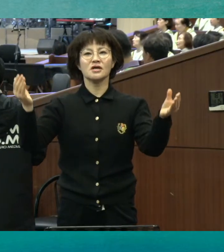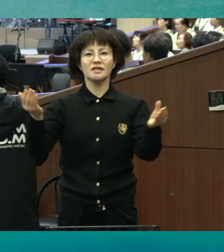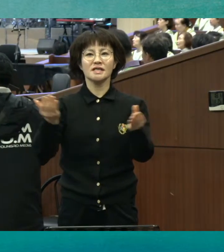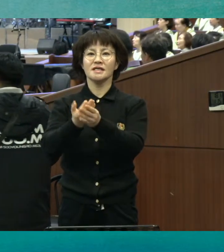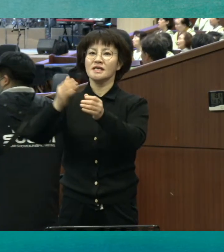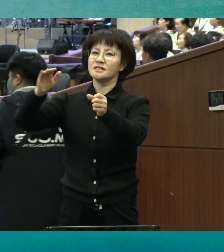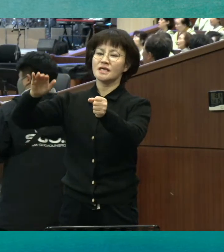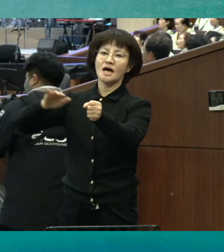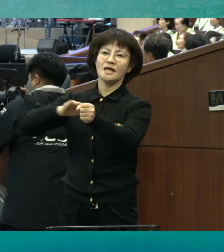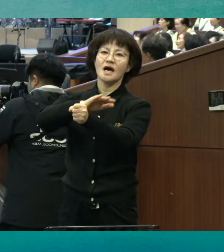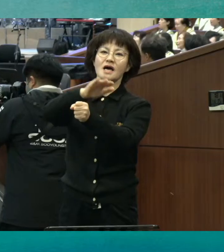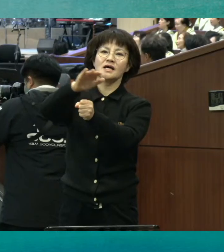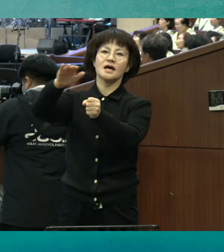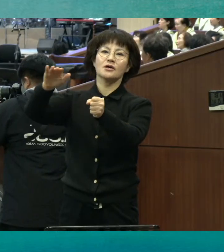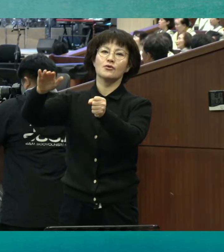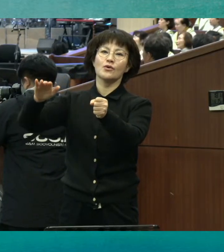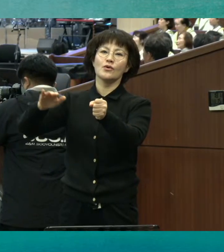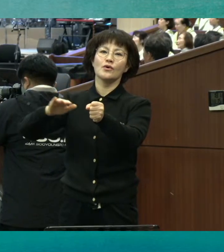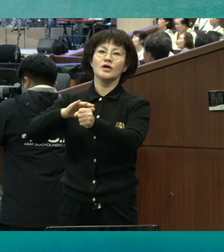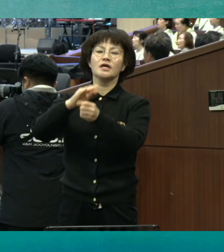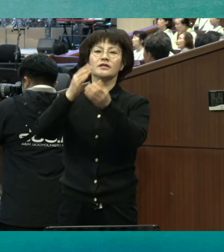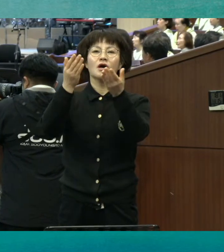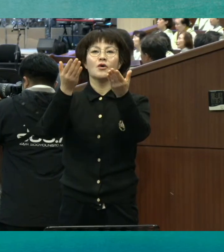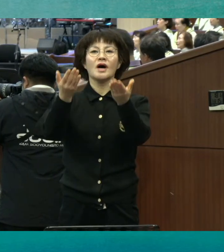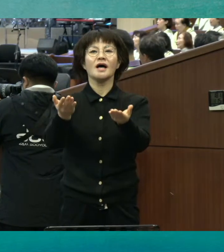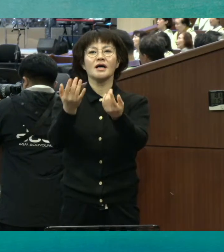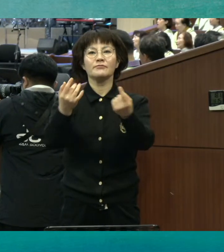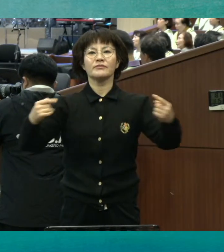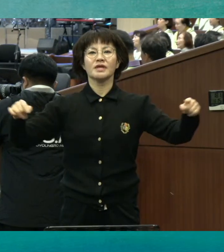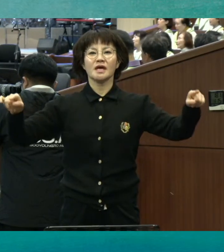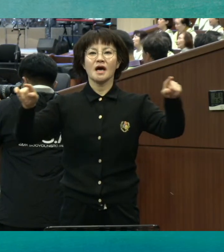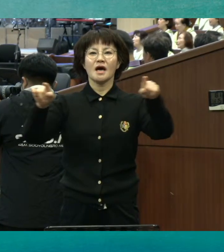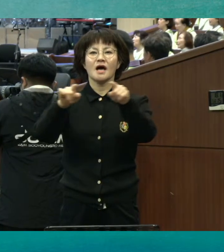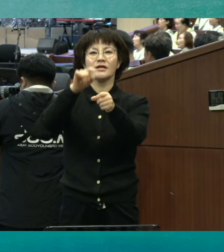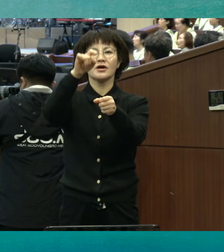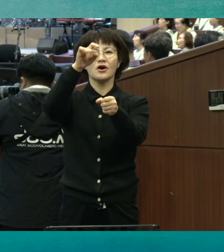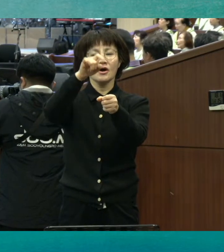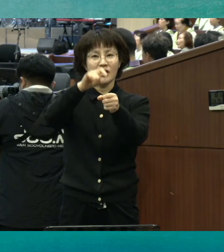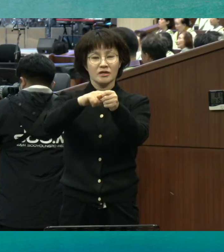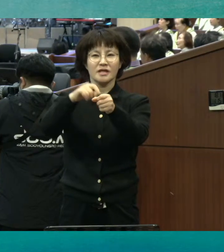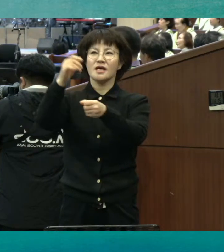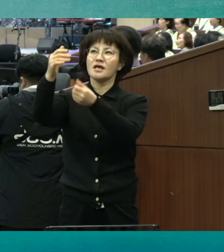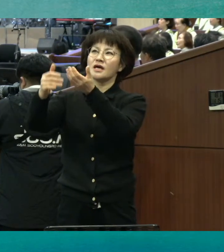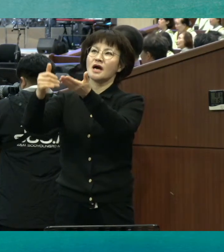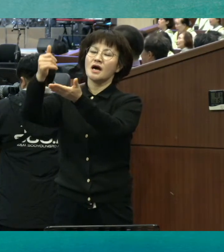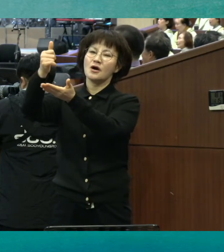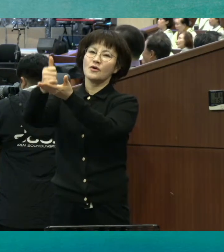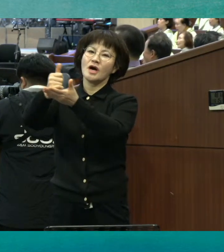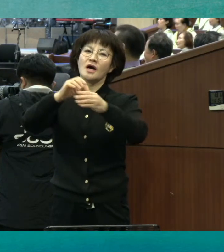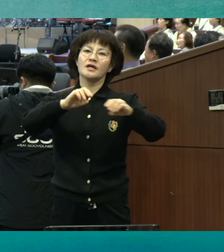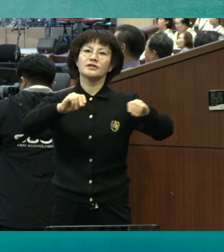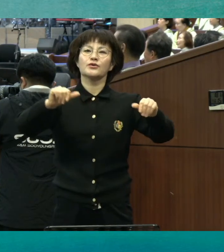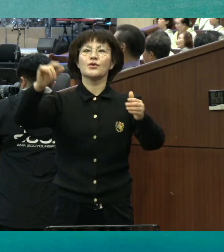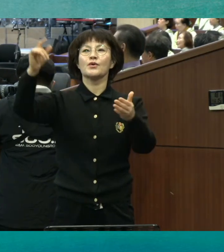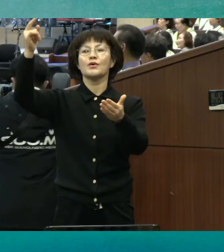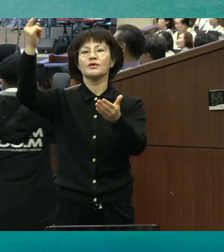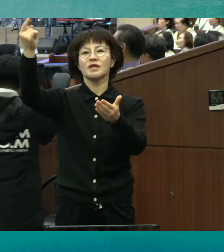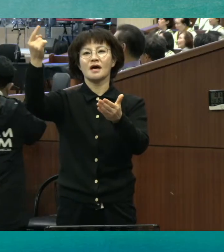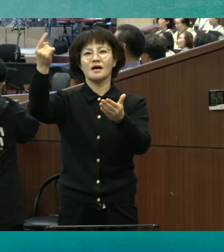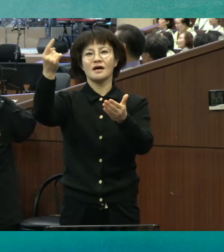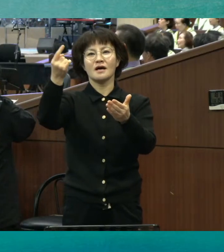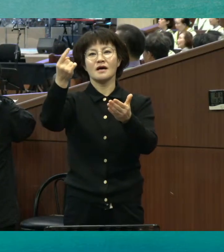온전히 사랑하고 너와 함께하려 내가